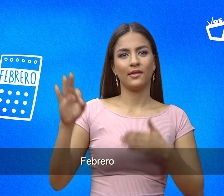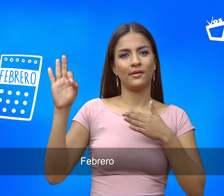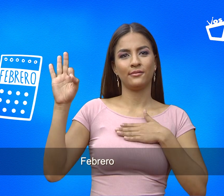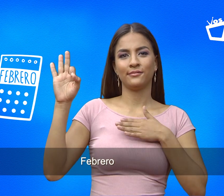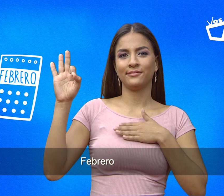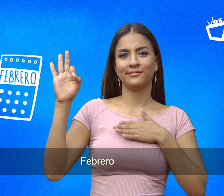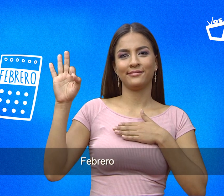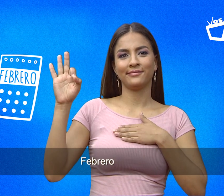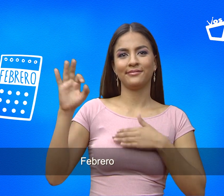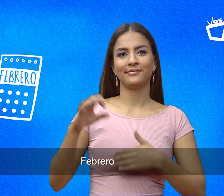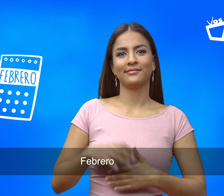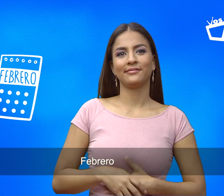febrero